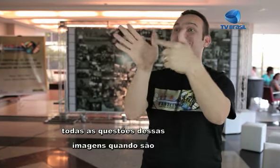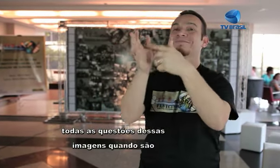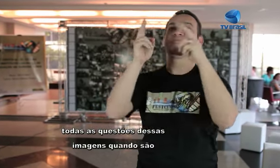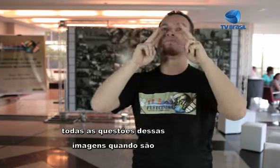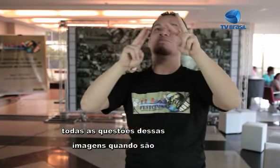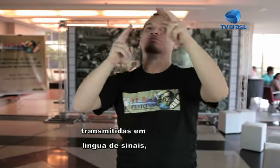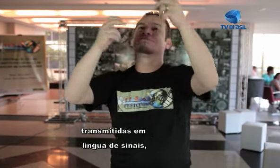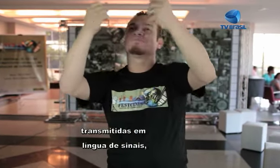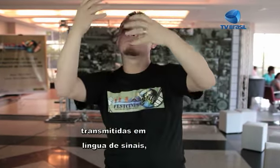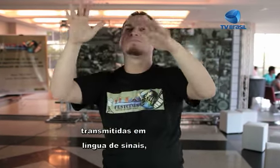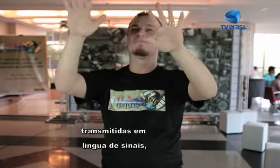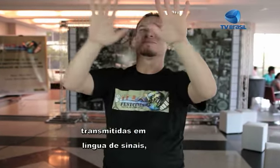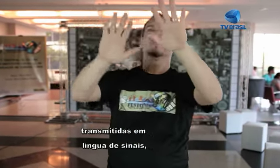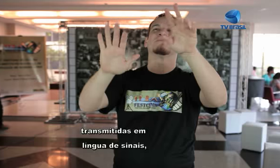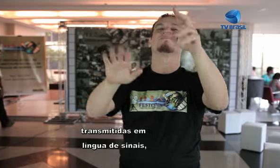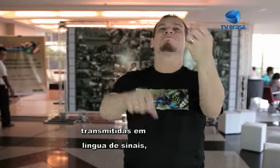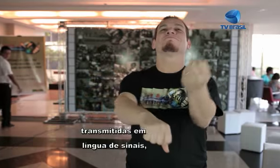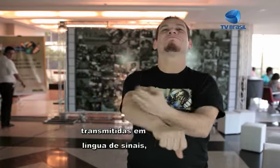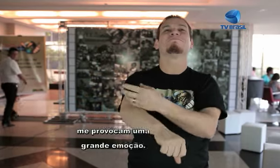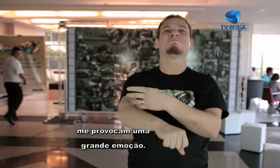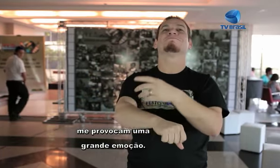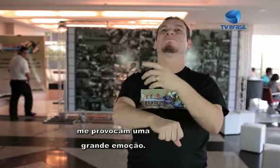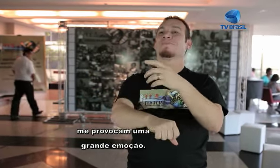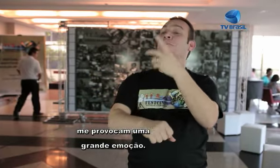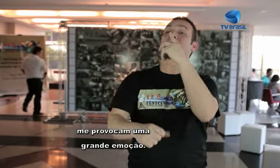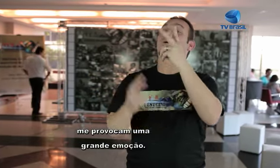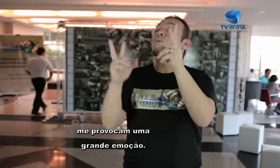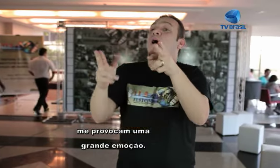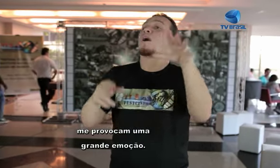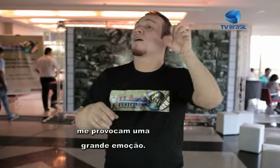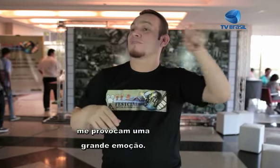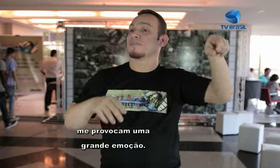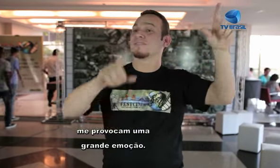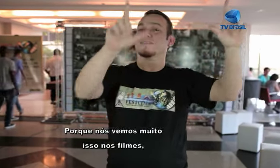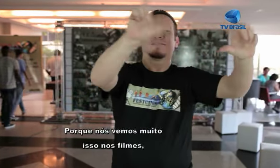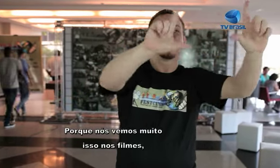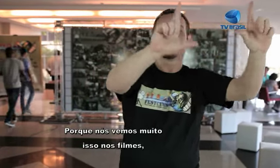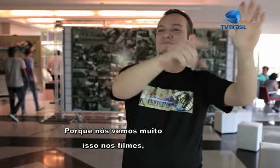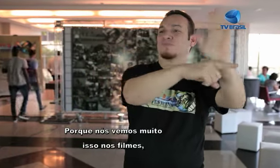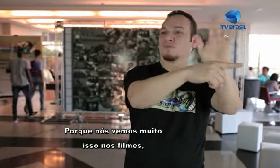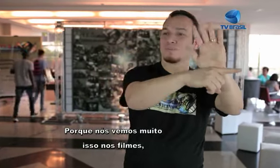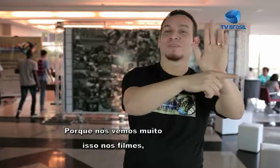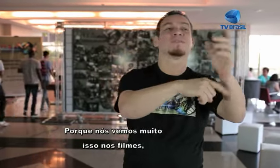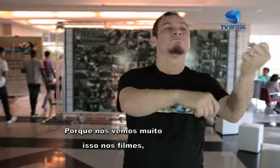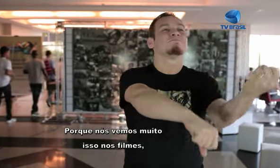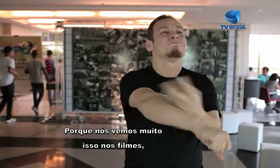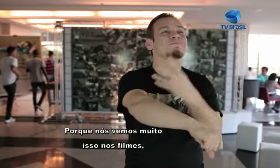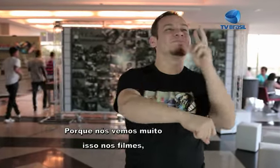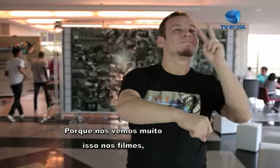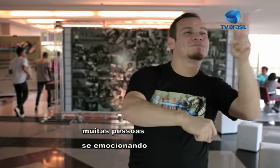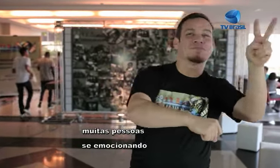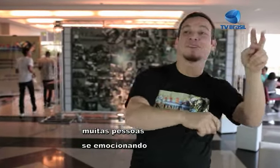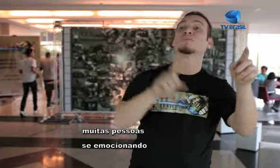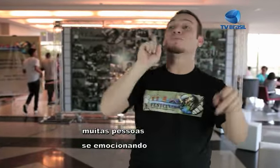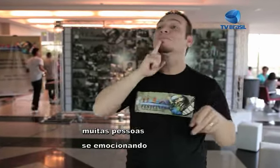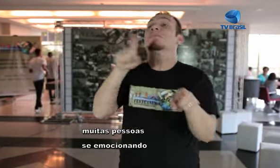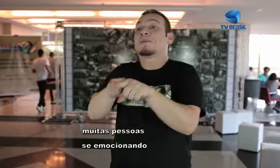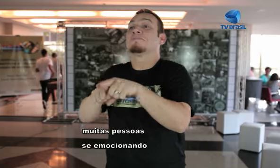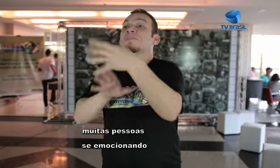imagens, quando são transmitidas em língua de sinais, me provocam uma grande emoção. Porque nós vemos muito isso nos filmes, muitas pessoas se